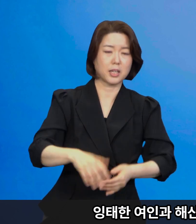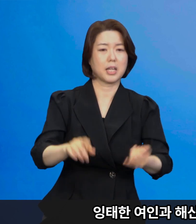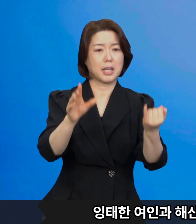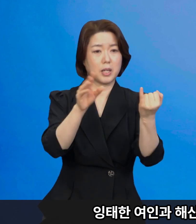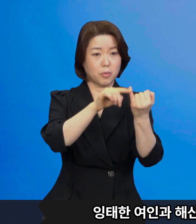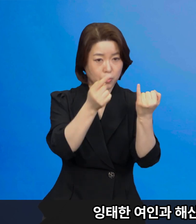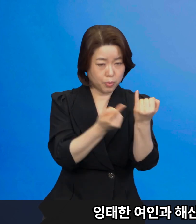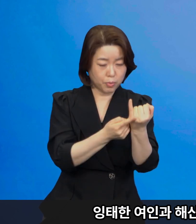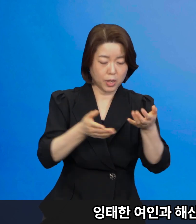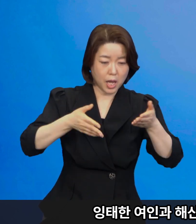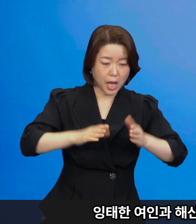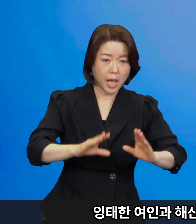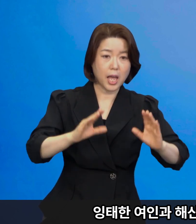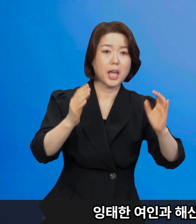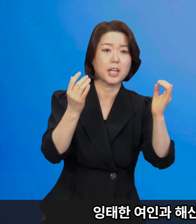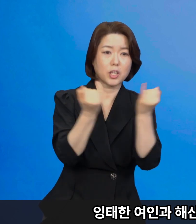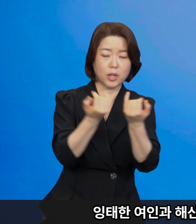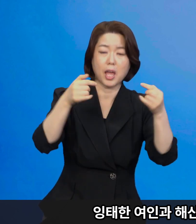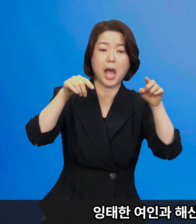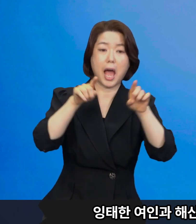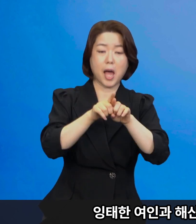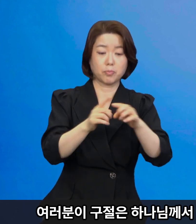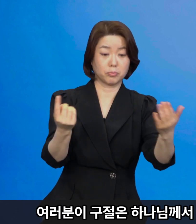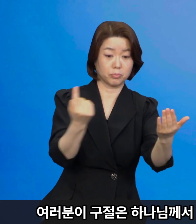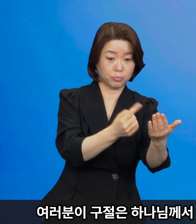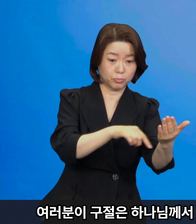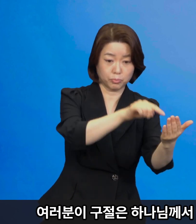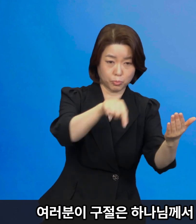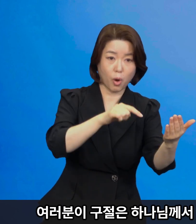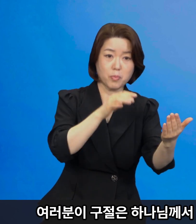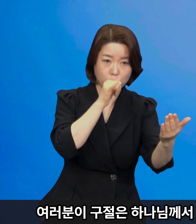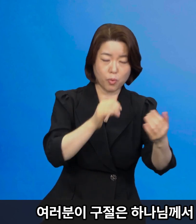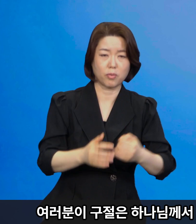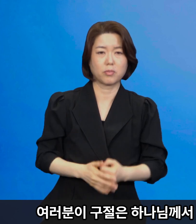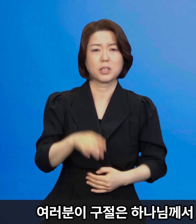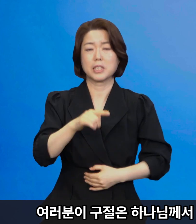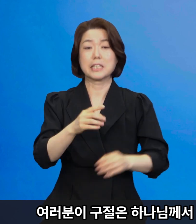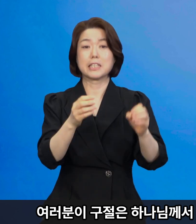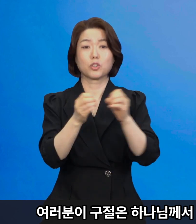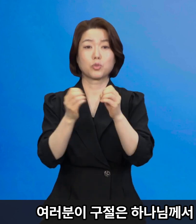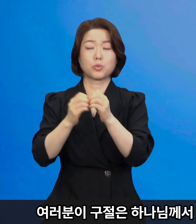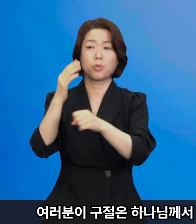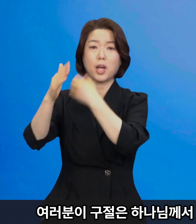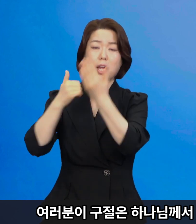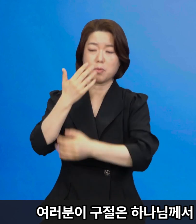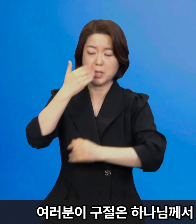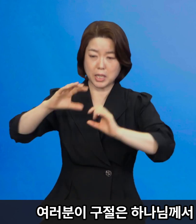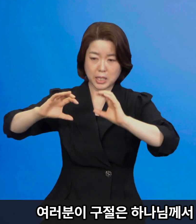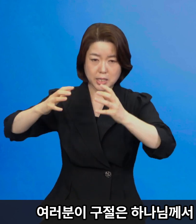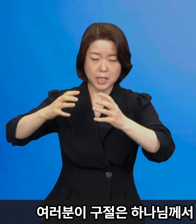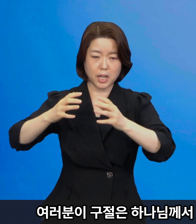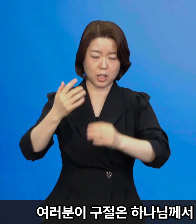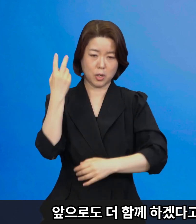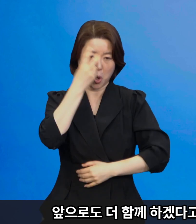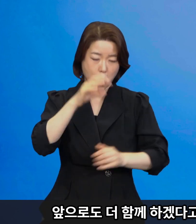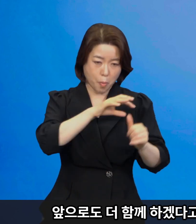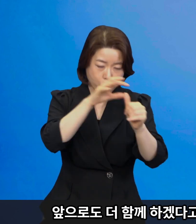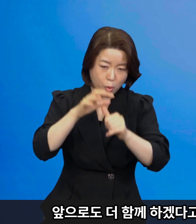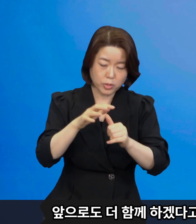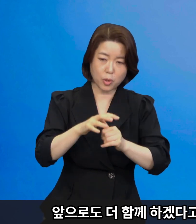해산하는 여인이 함께 있으며. 여러분, 이 구절은 하나님께서 이스라엘을 지키시고